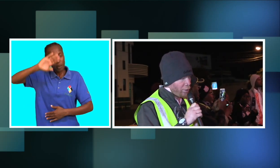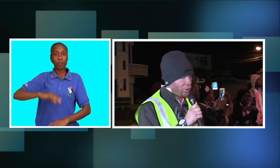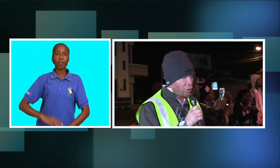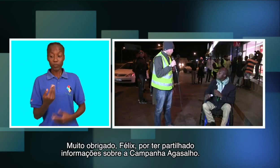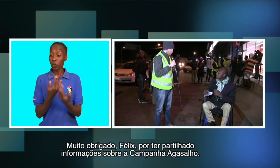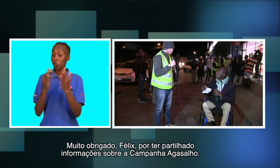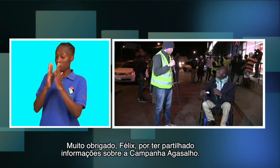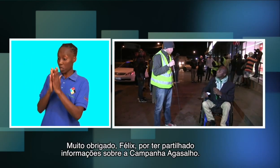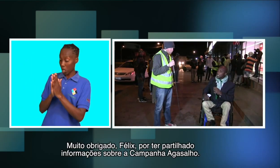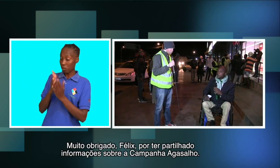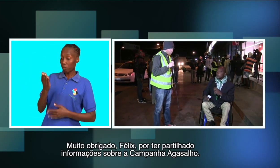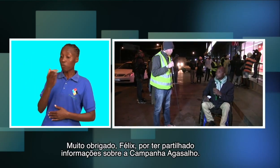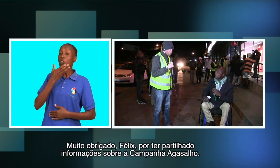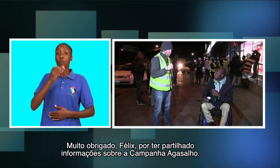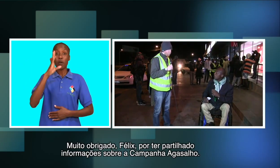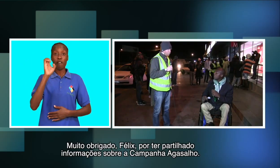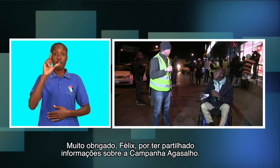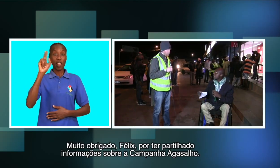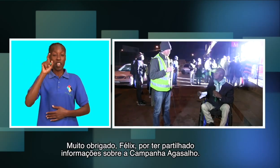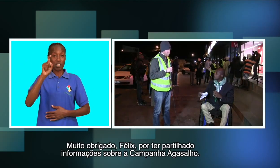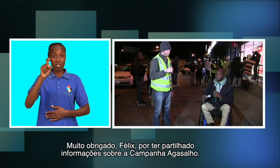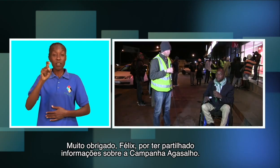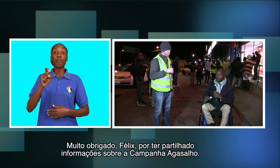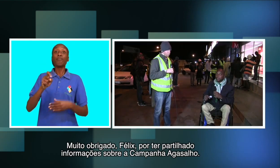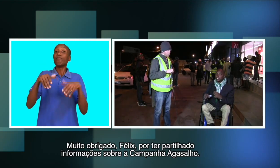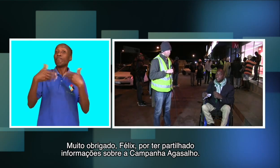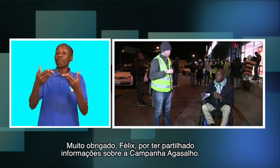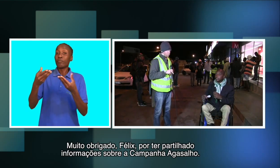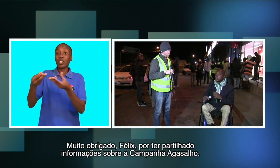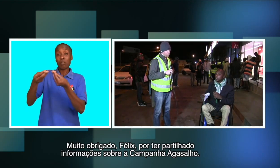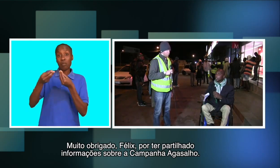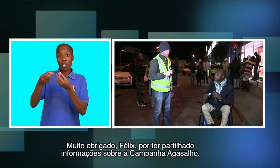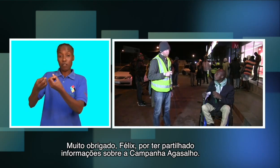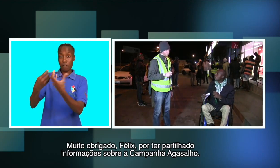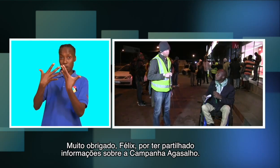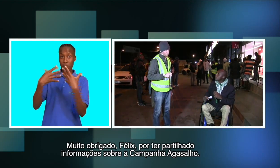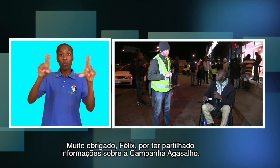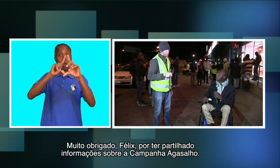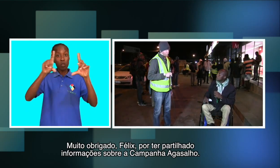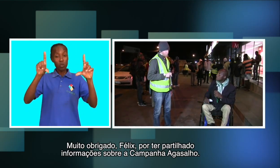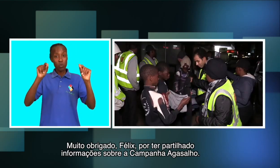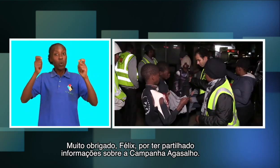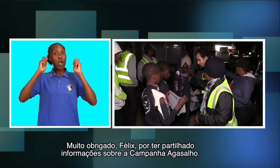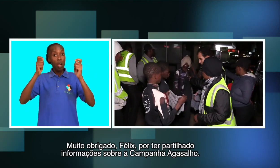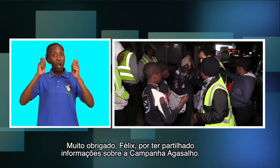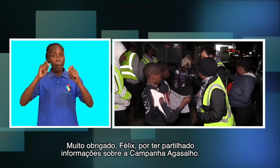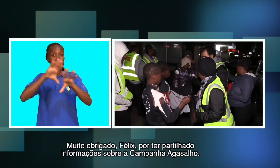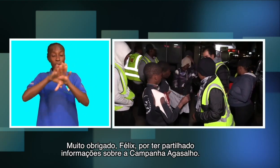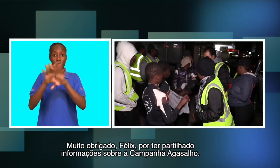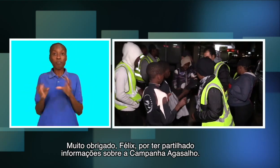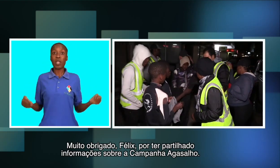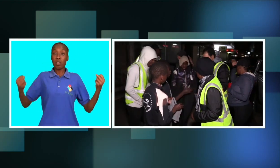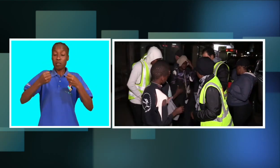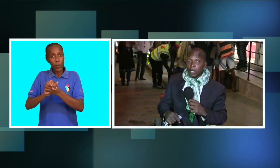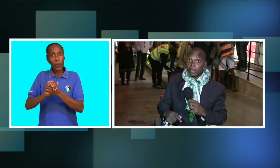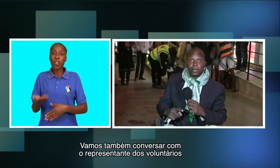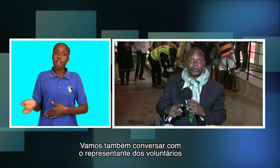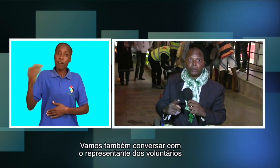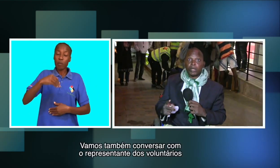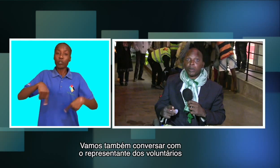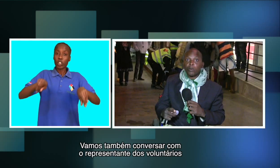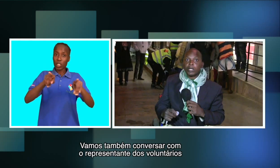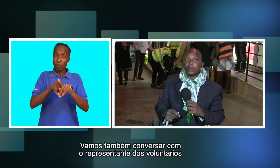as doenças. Exato. Muito obrigado, Félix, por ter-nos dado alguma informação acerca da campanha Agasalho. agasalho,